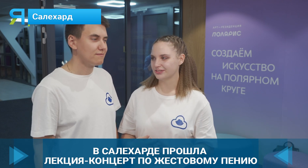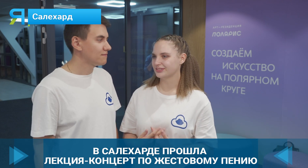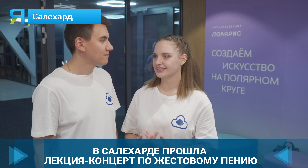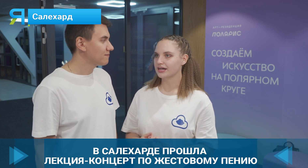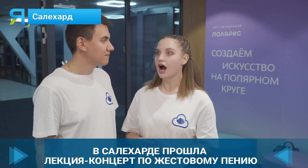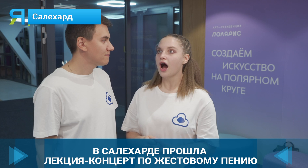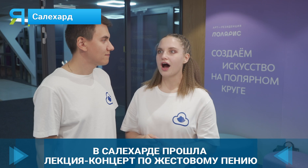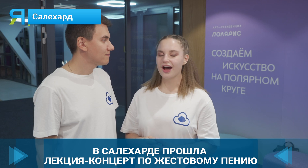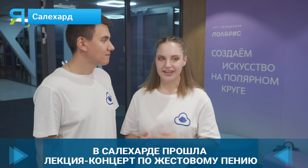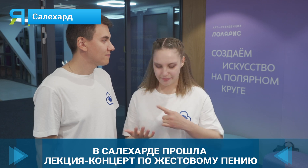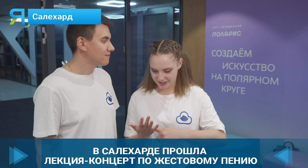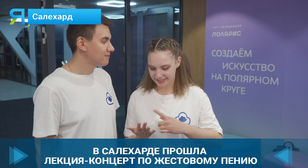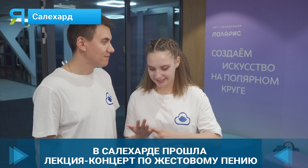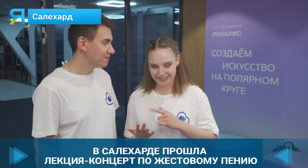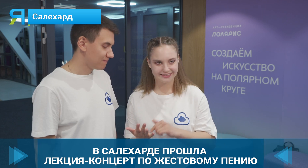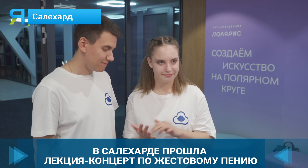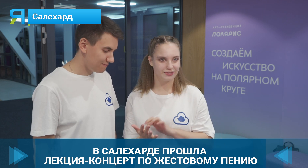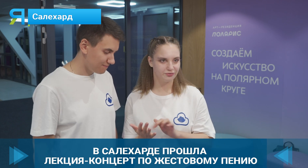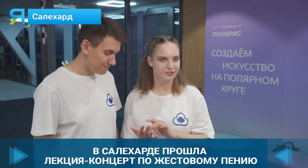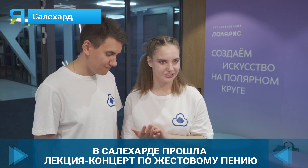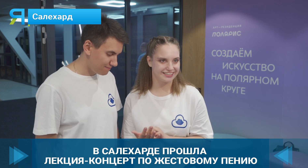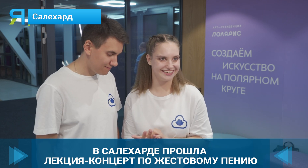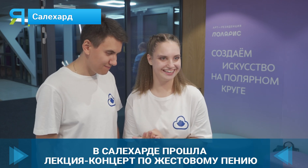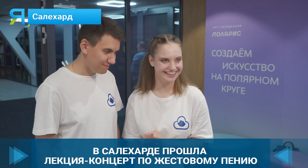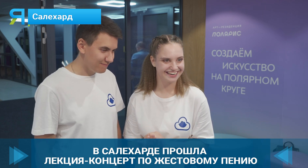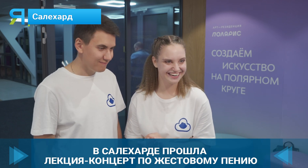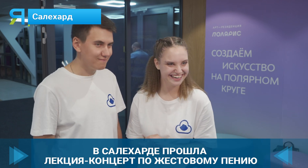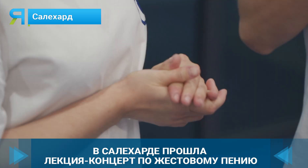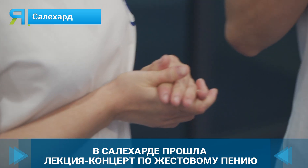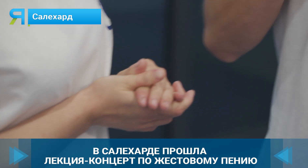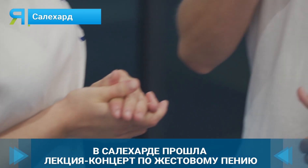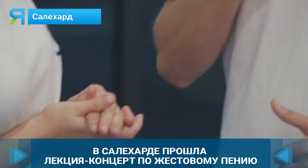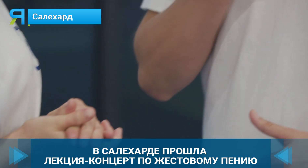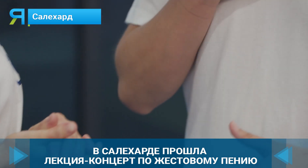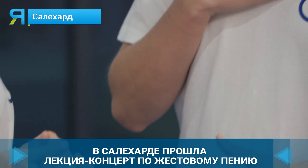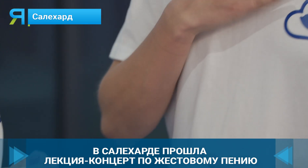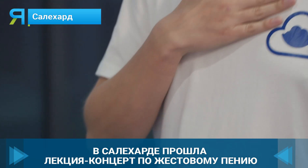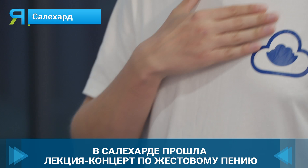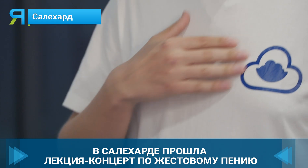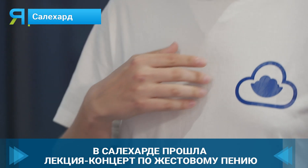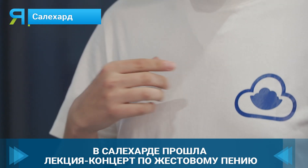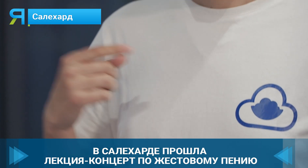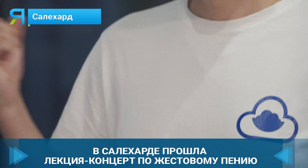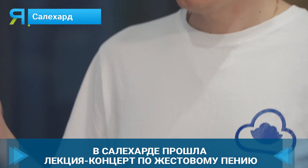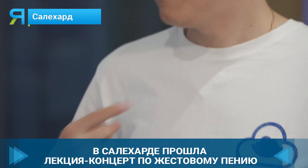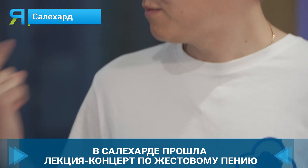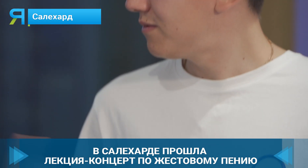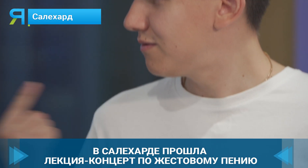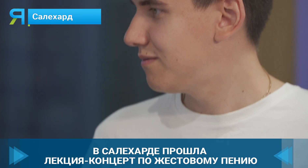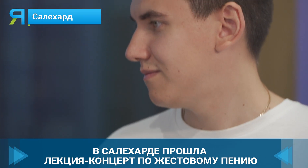слабослышащий. Я такая: и пошла искать переводчика. Среди слабослышащих редко используют имена. Каждый человек – это образ.